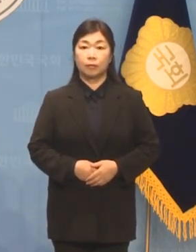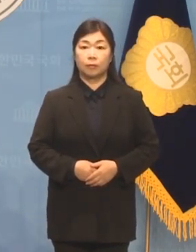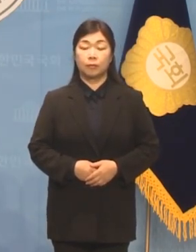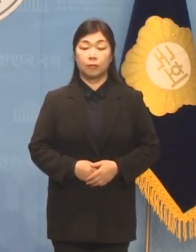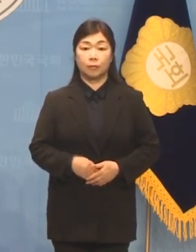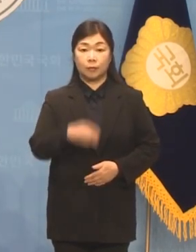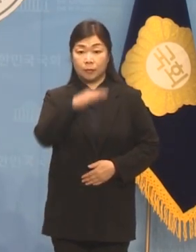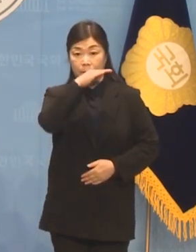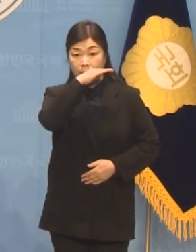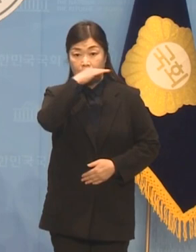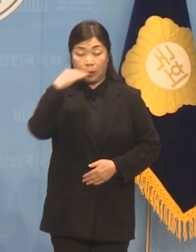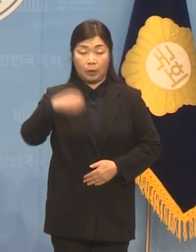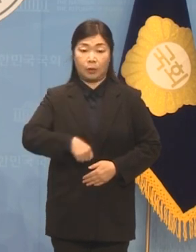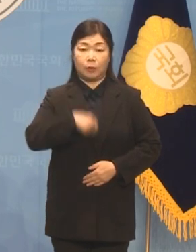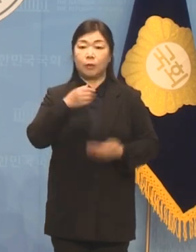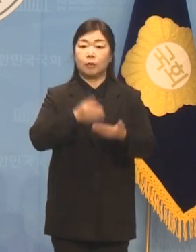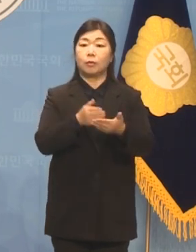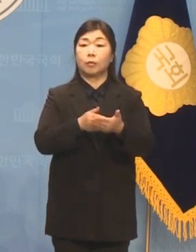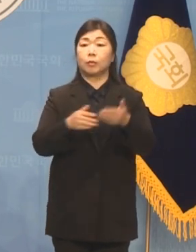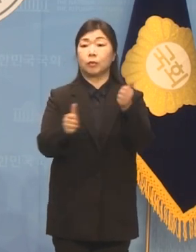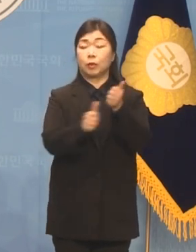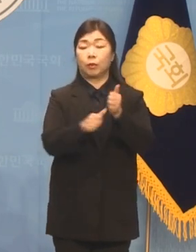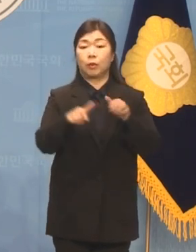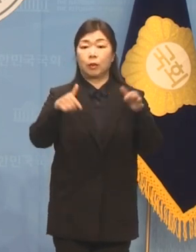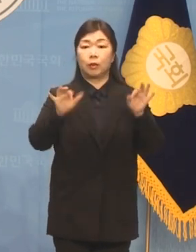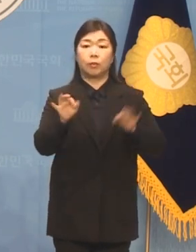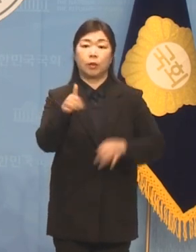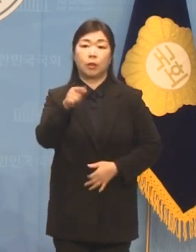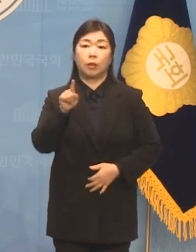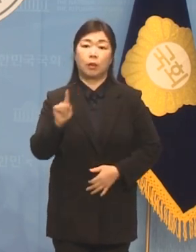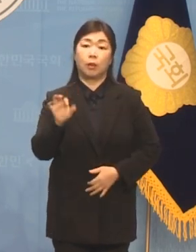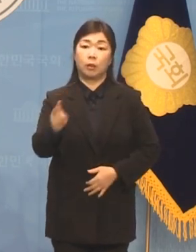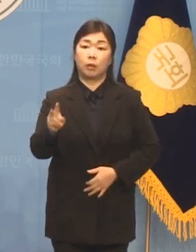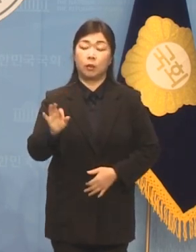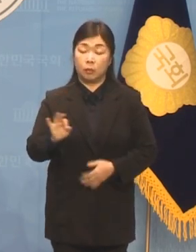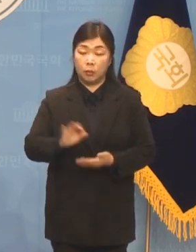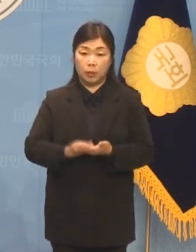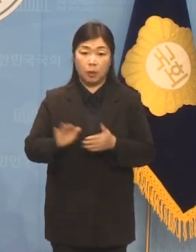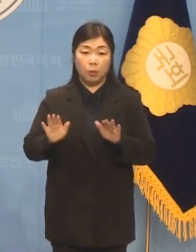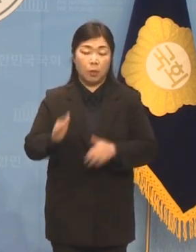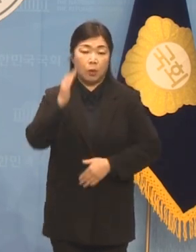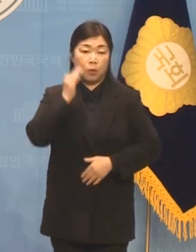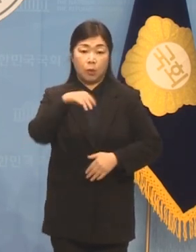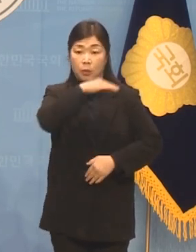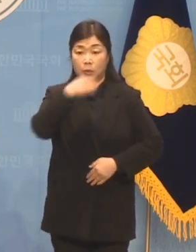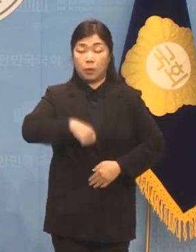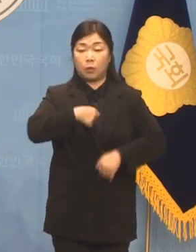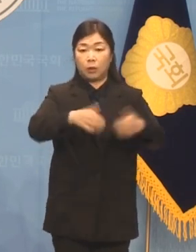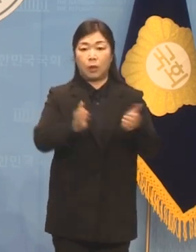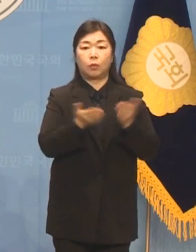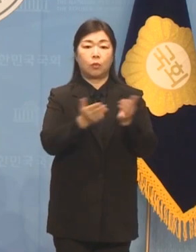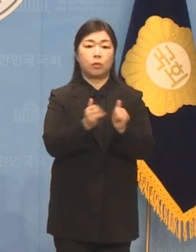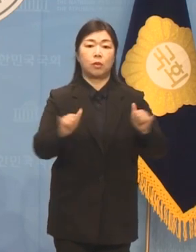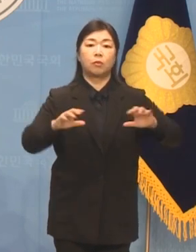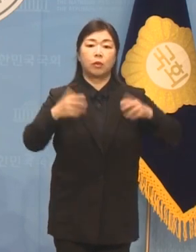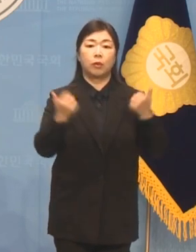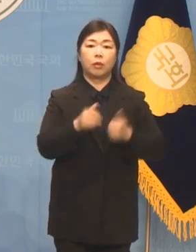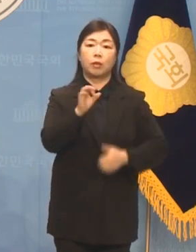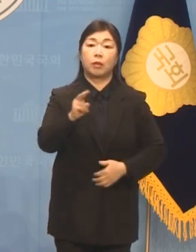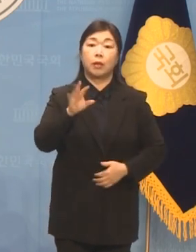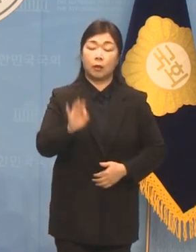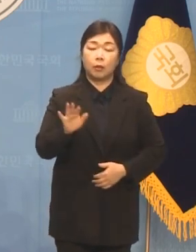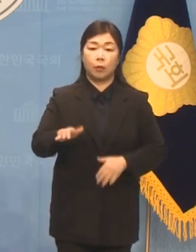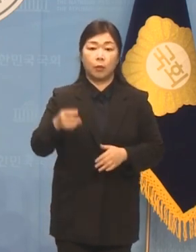네, 정의당 부대변인 김가영입니다. 오늘 녹색정의당 노동자 국회의원 양경규 의원의